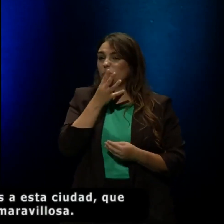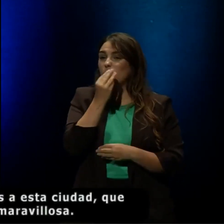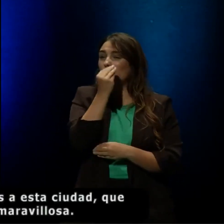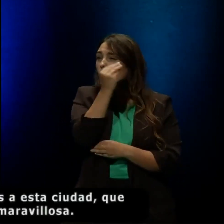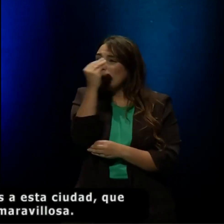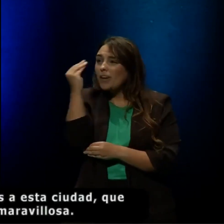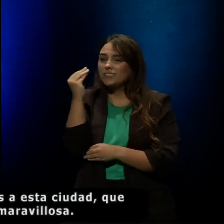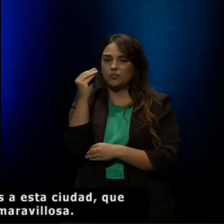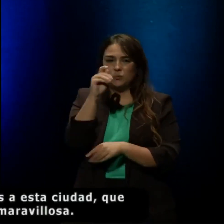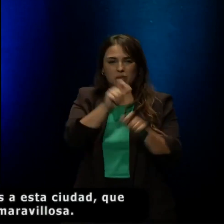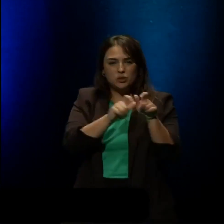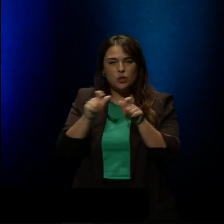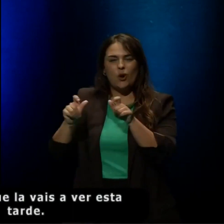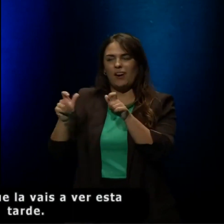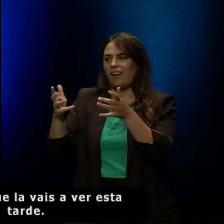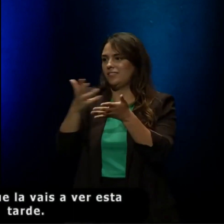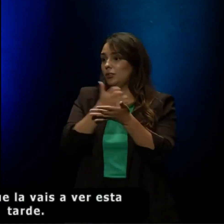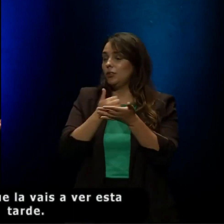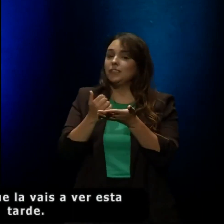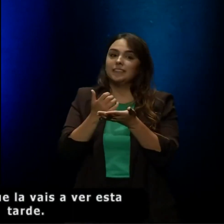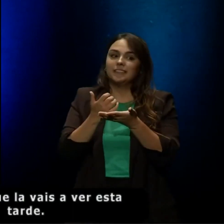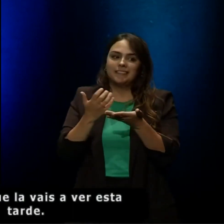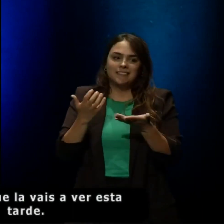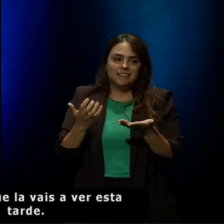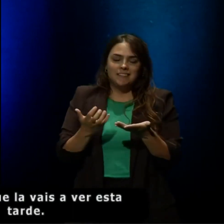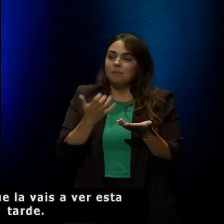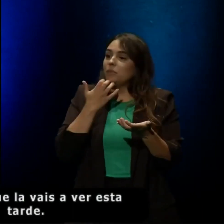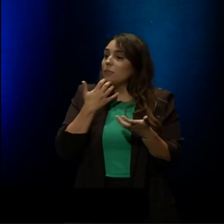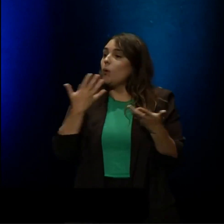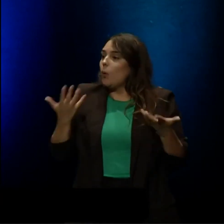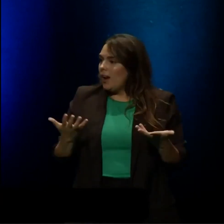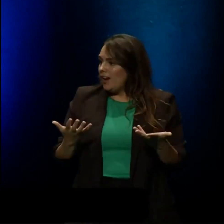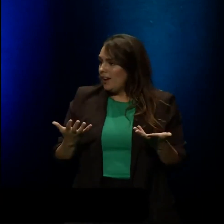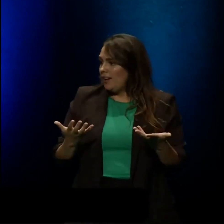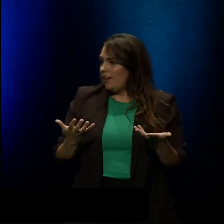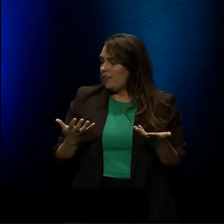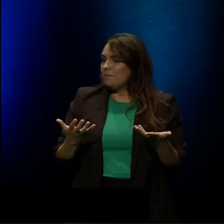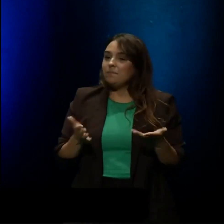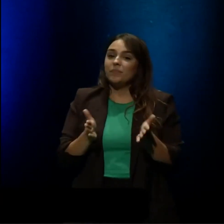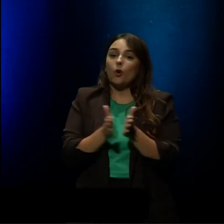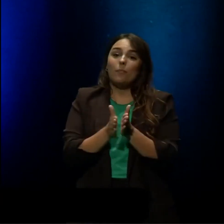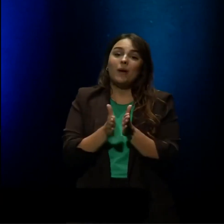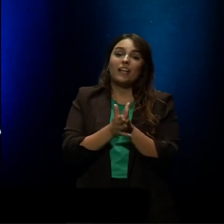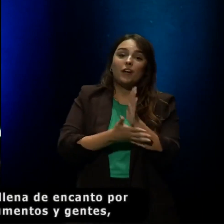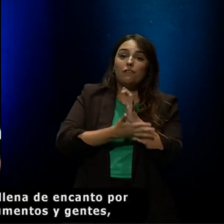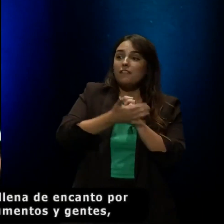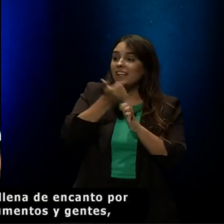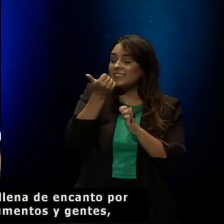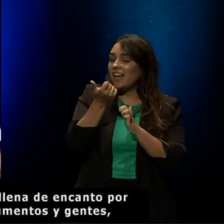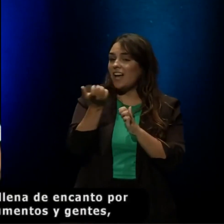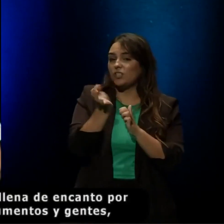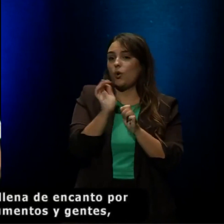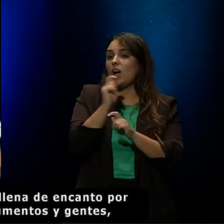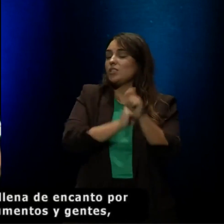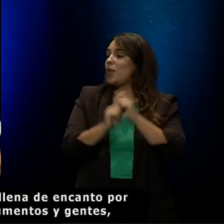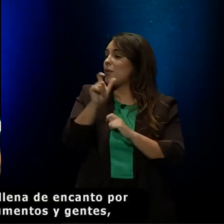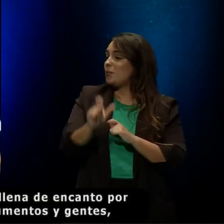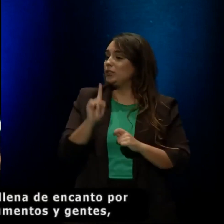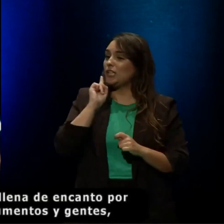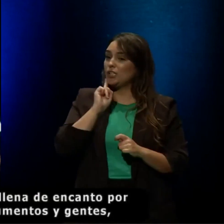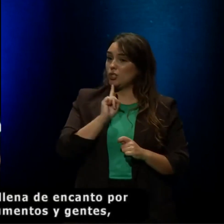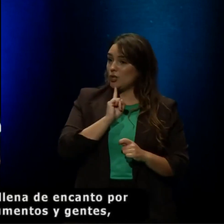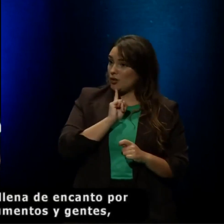monumentos y por sus gentes, entre los cuales están los compañeros y compañeras de FESA y de la Asociación de Personas